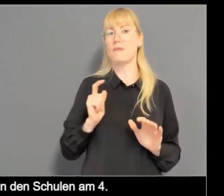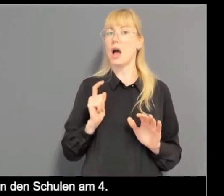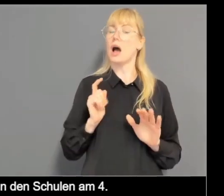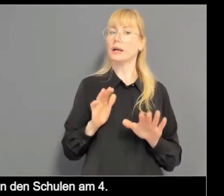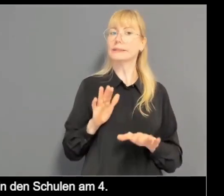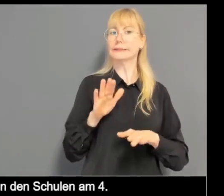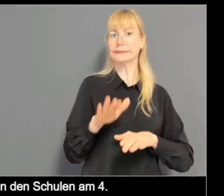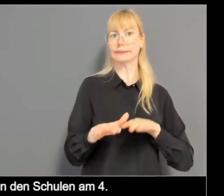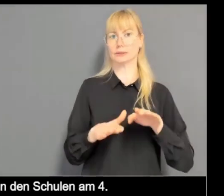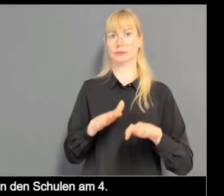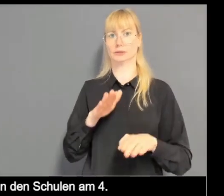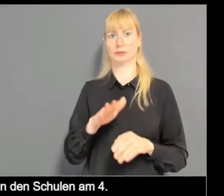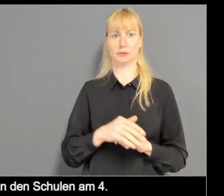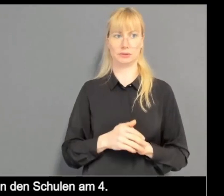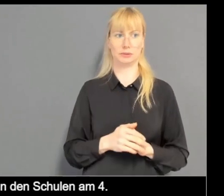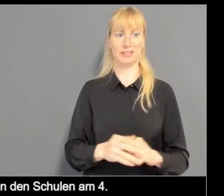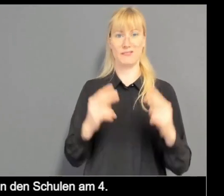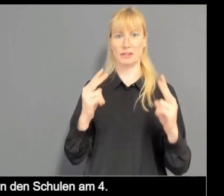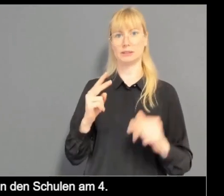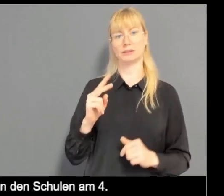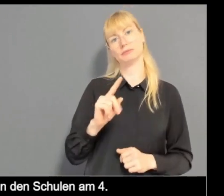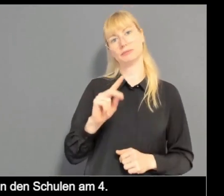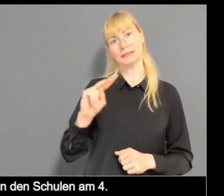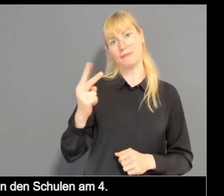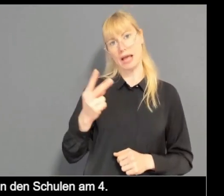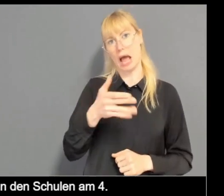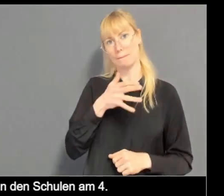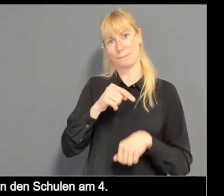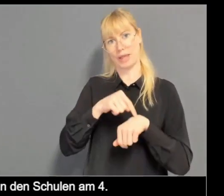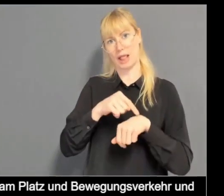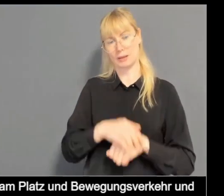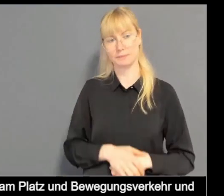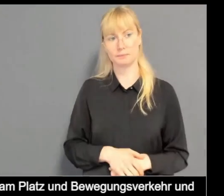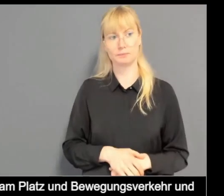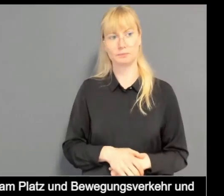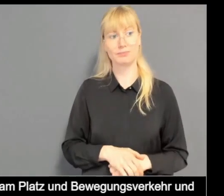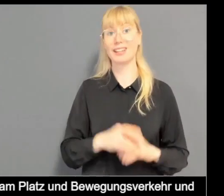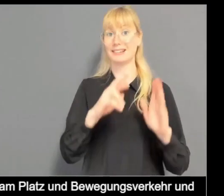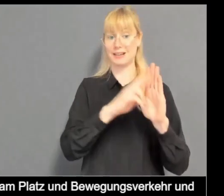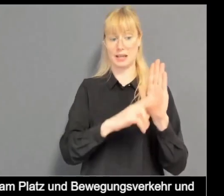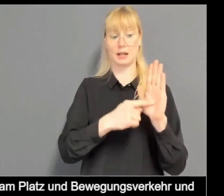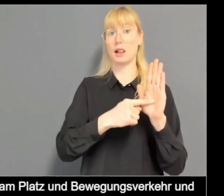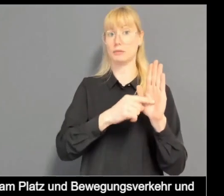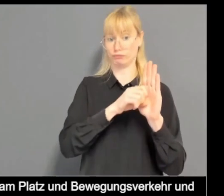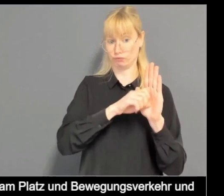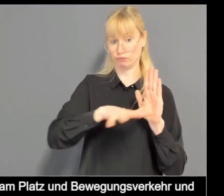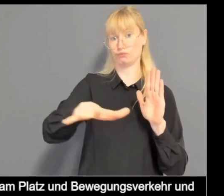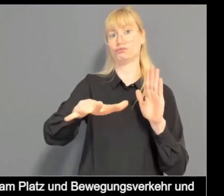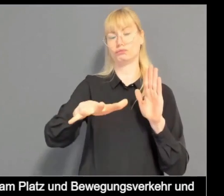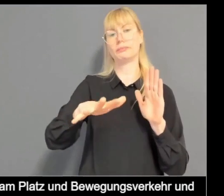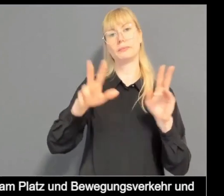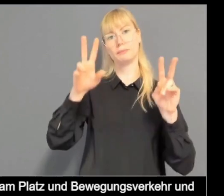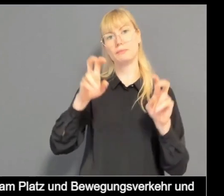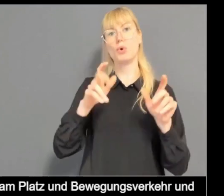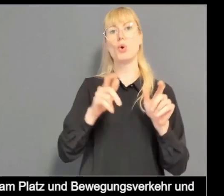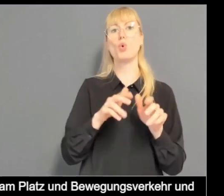nicht? Das ist auch wichtig dann für den 2. April, weil was man ja auch sehen muss, ist, die